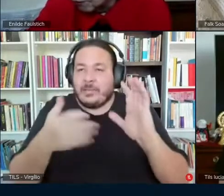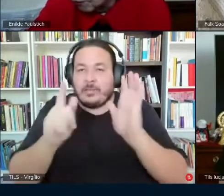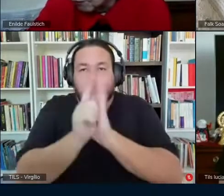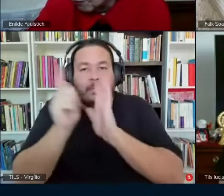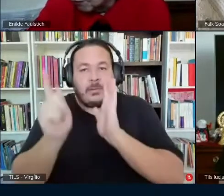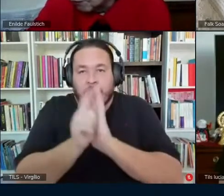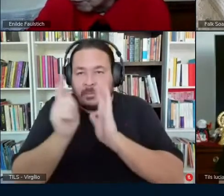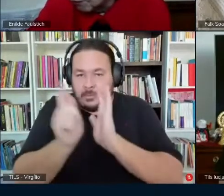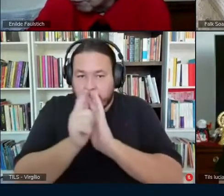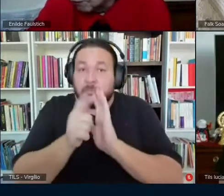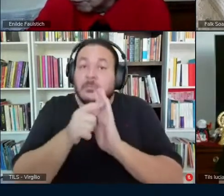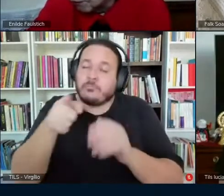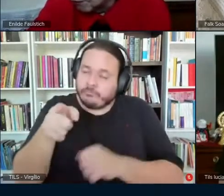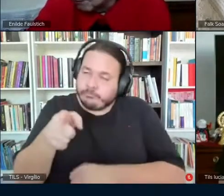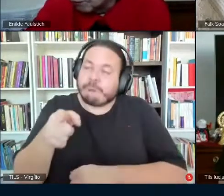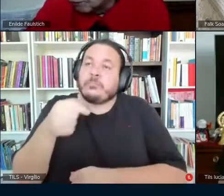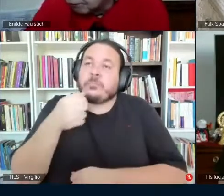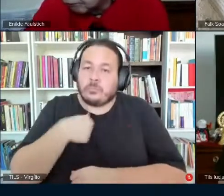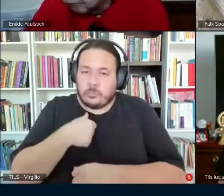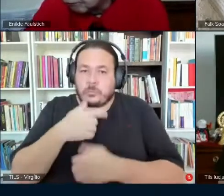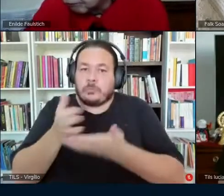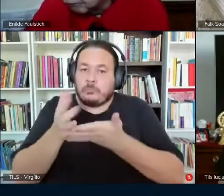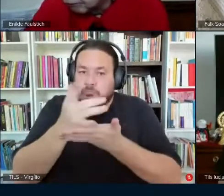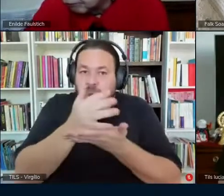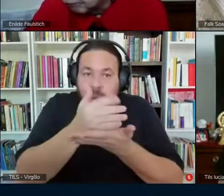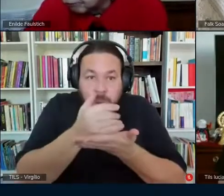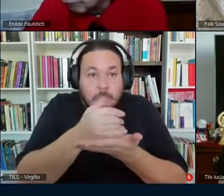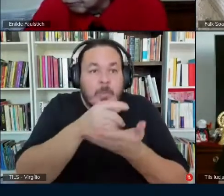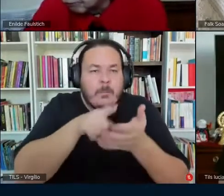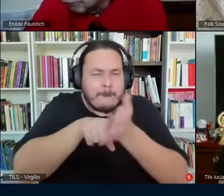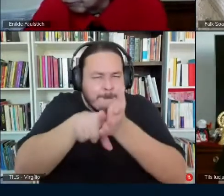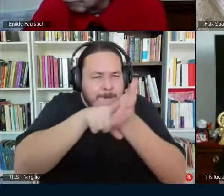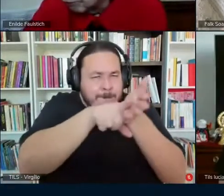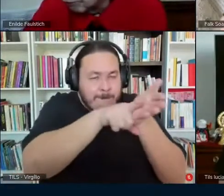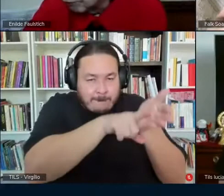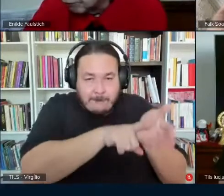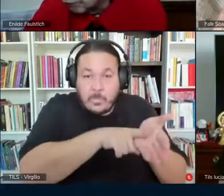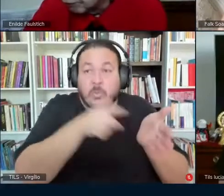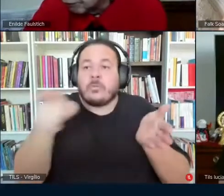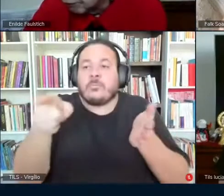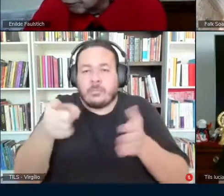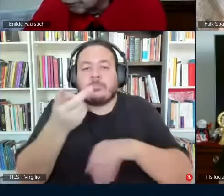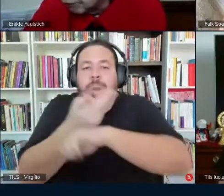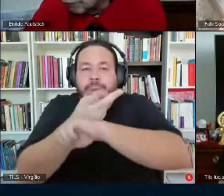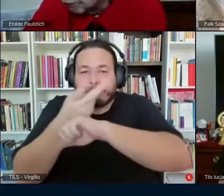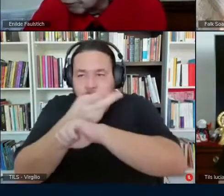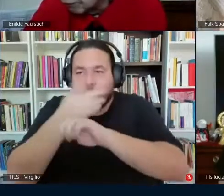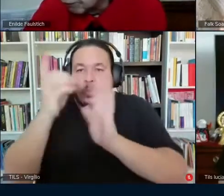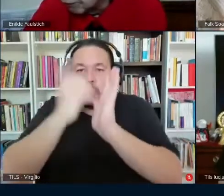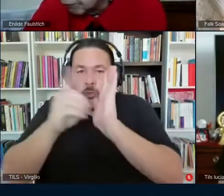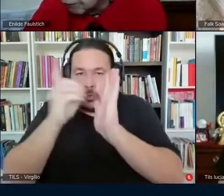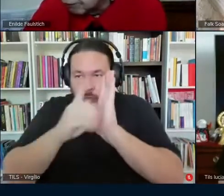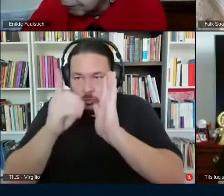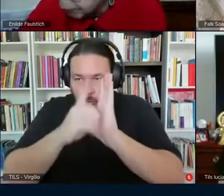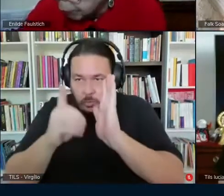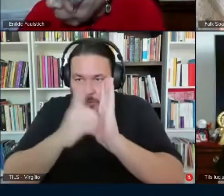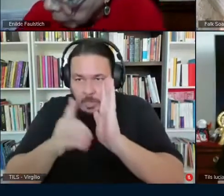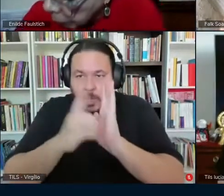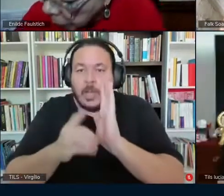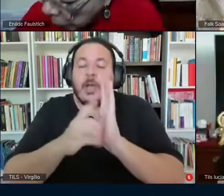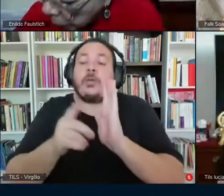você faz uma busca, né, que as colegas, inclusive, falaram que foi uma busca nos dicionários, e aí você